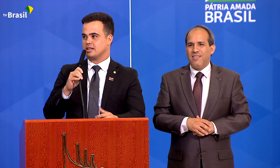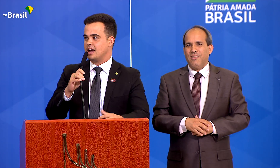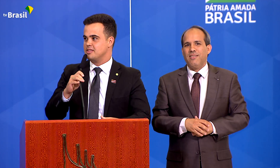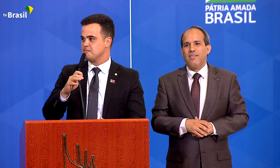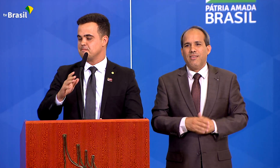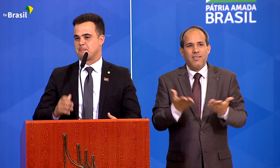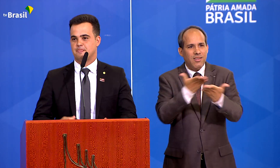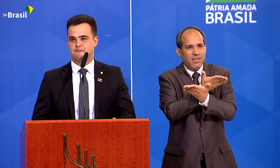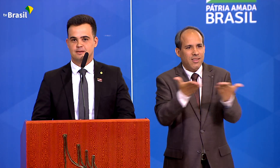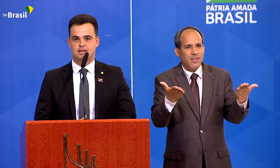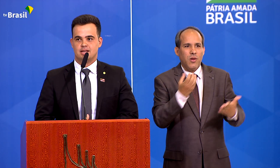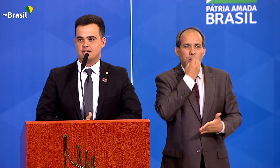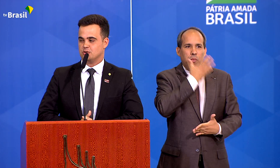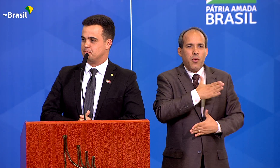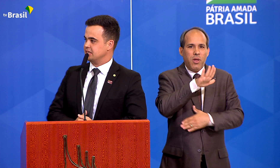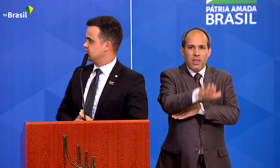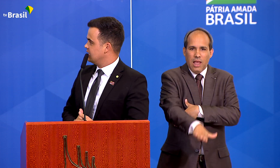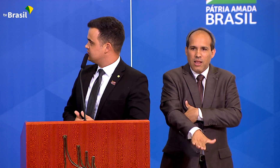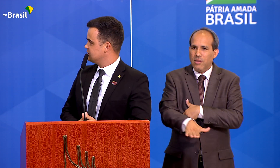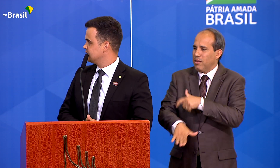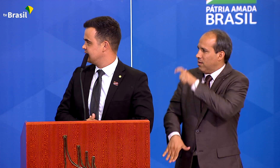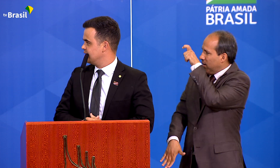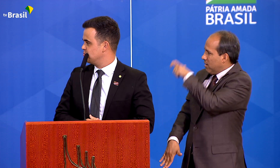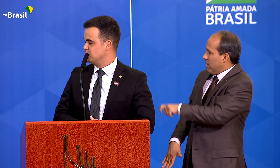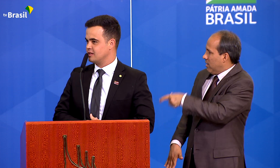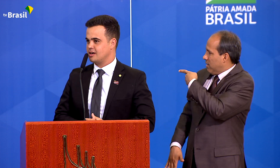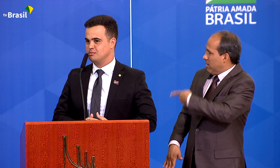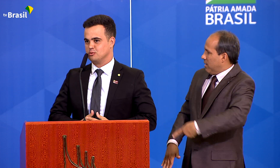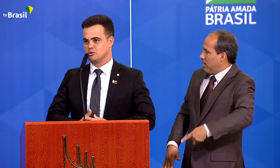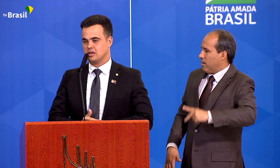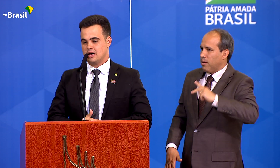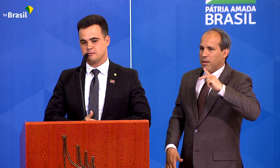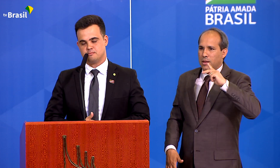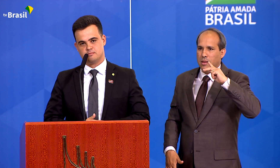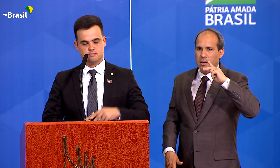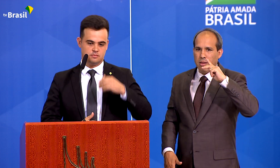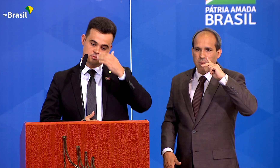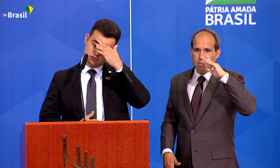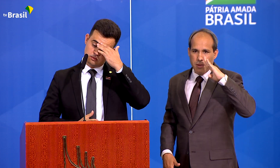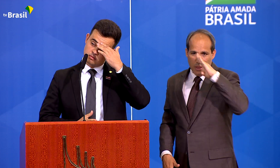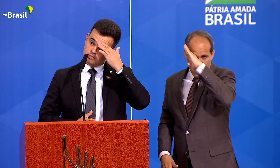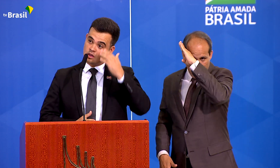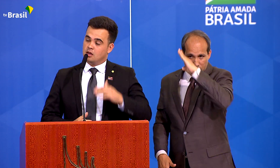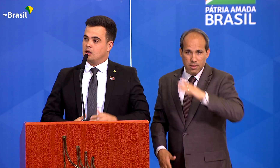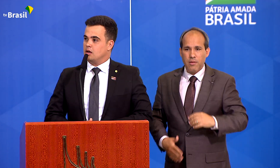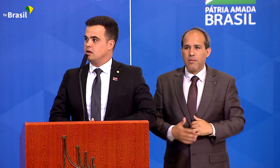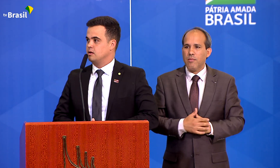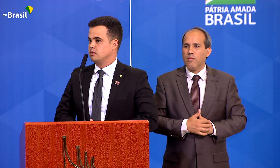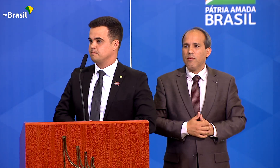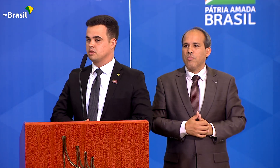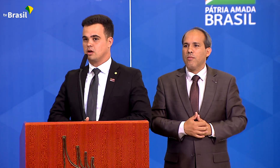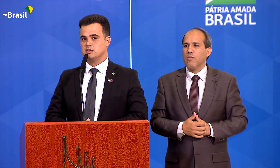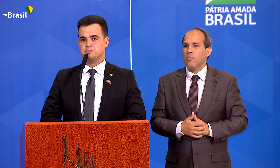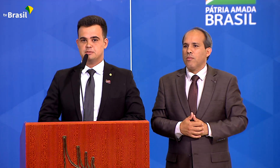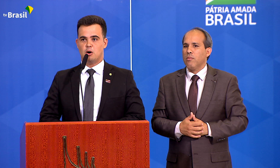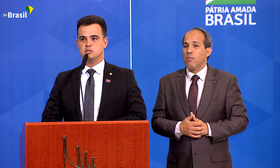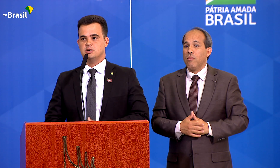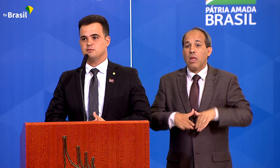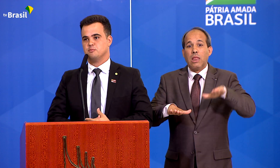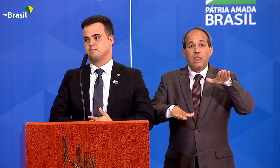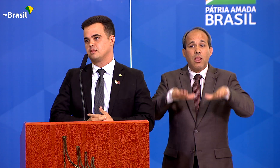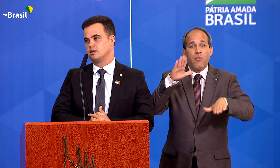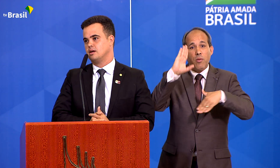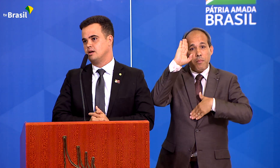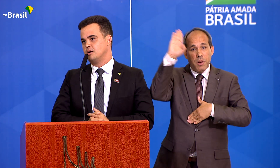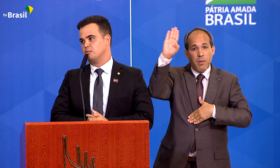os senhores boa tarde é só Presidente da República Jair bolsonaro e talvez